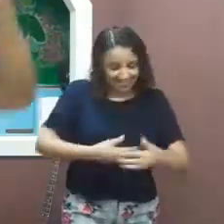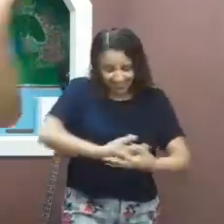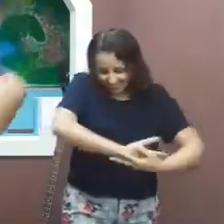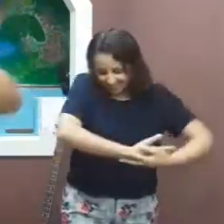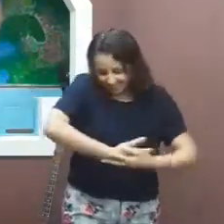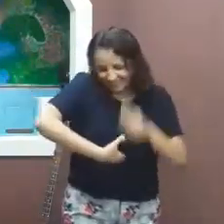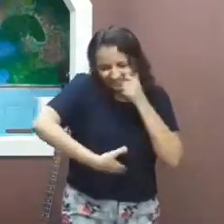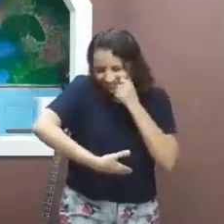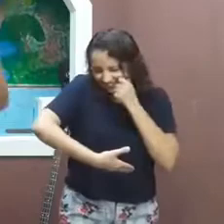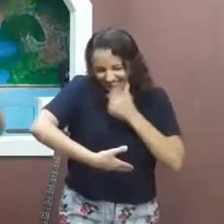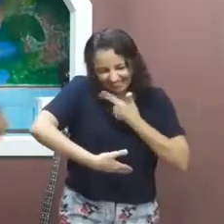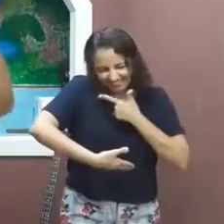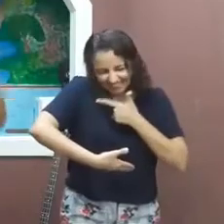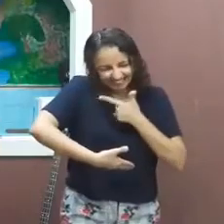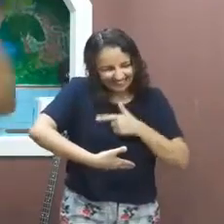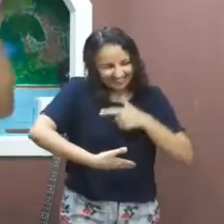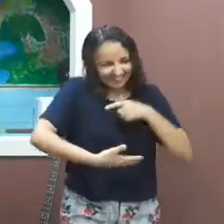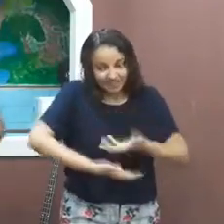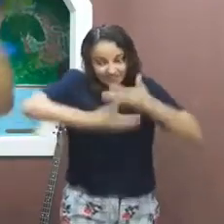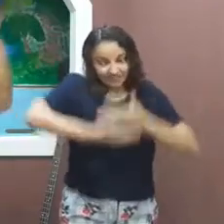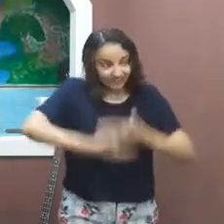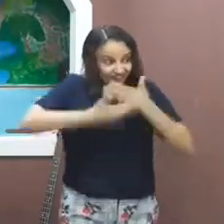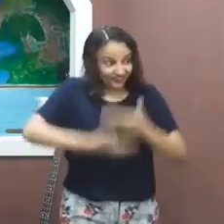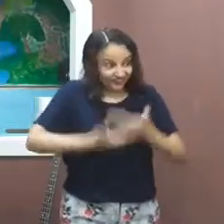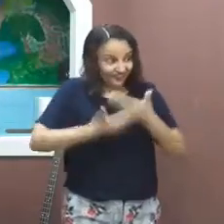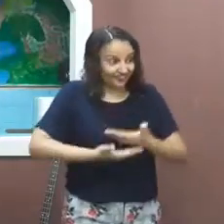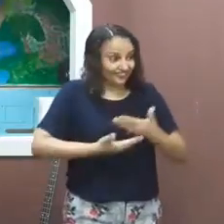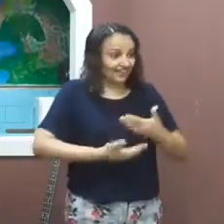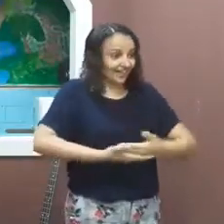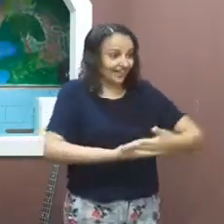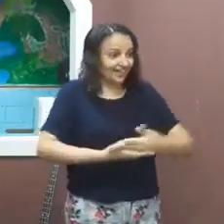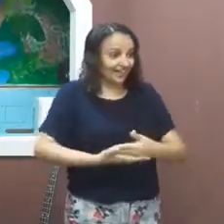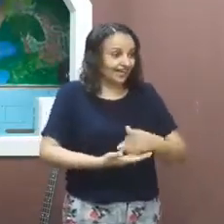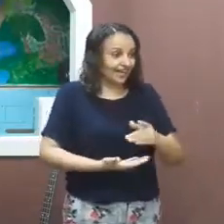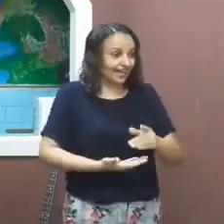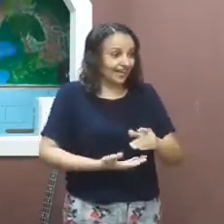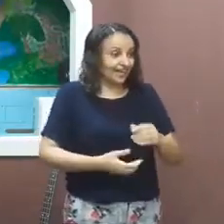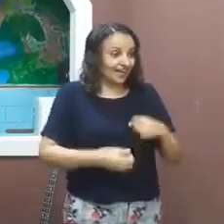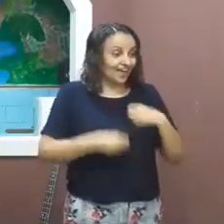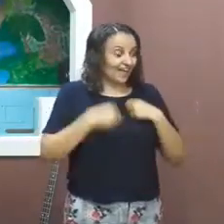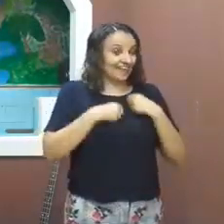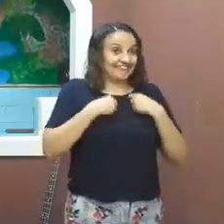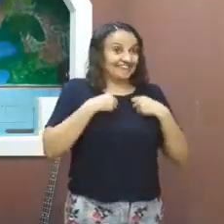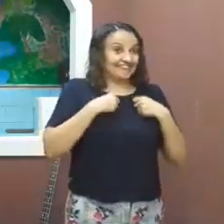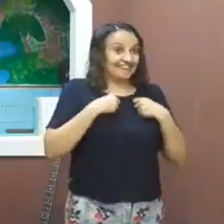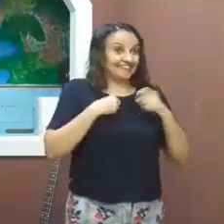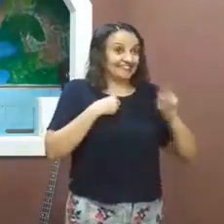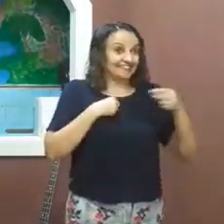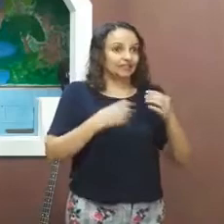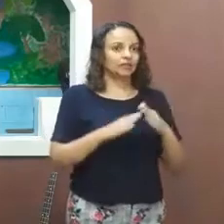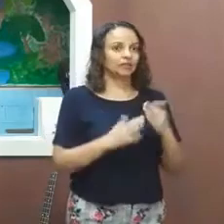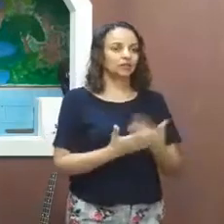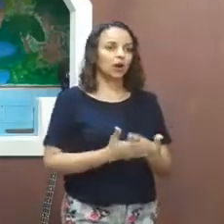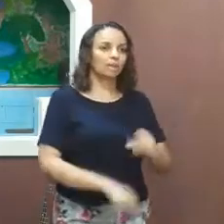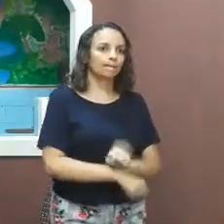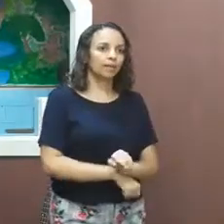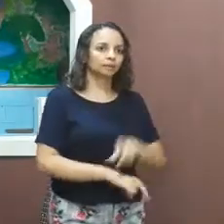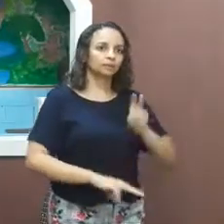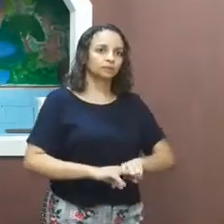dá uma risada pra mim. Pula, opa, neguinho. Aí o menino aprende, a menina aprende. Aí depois chega na escola, não, agora você tem que ficar